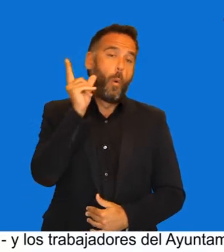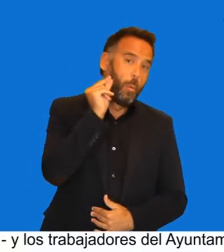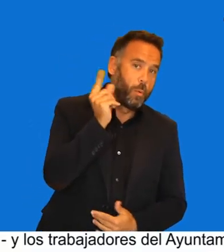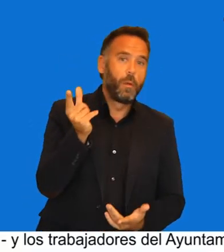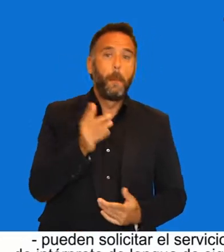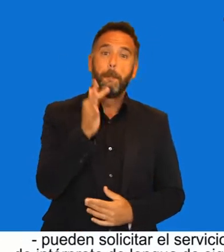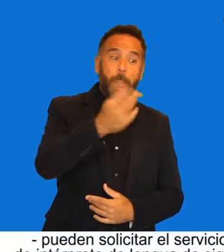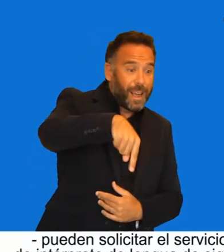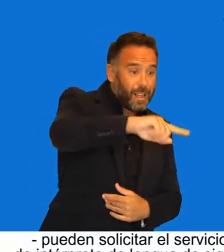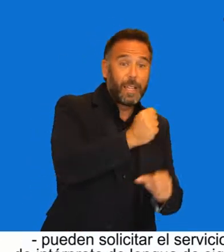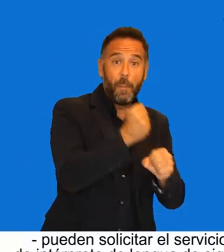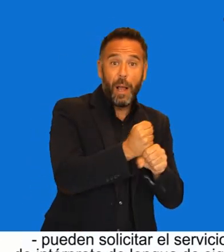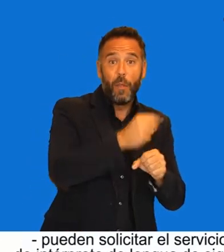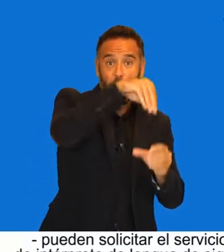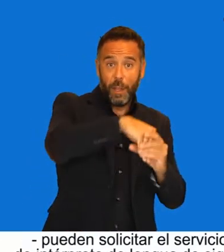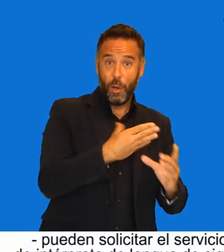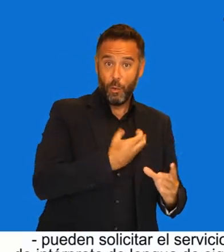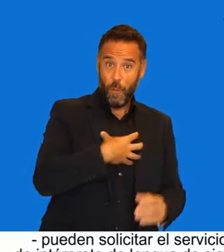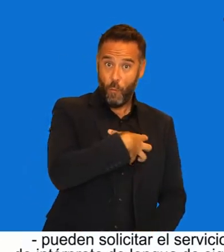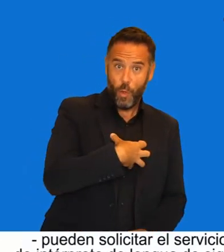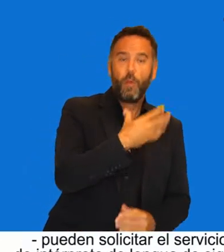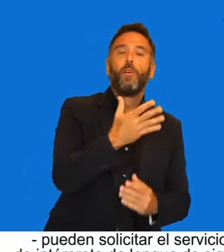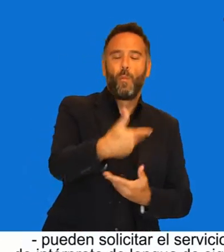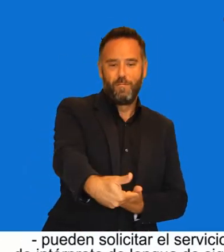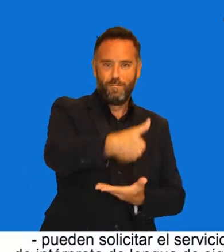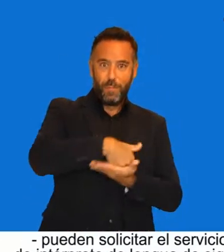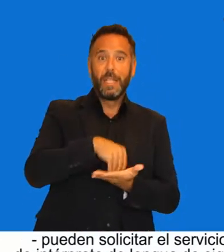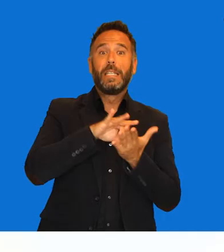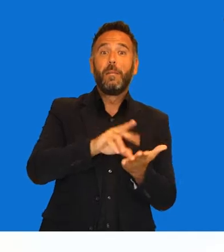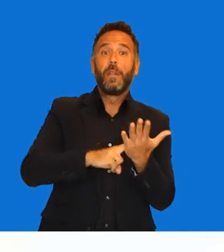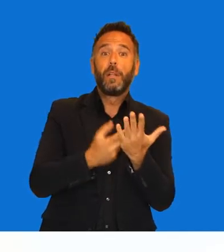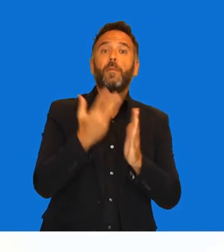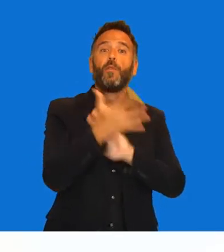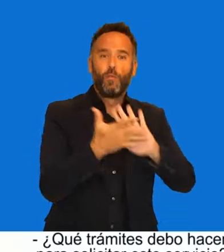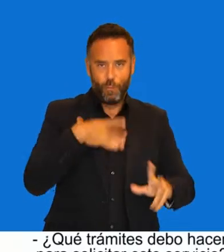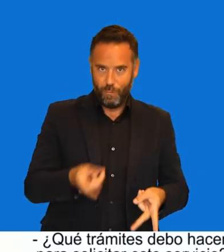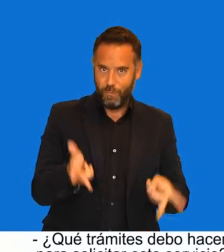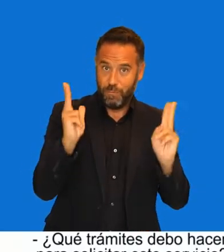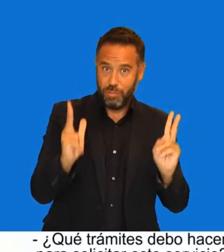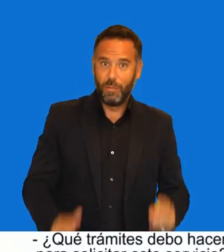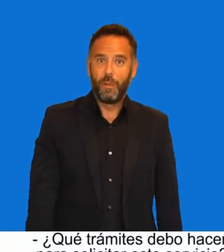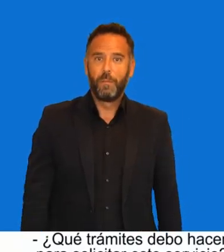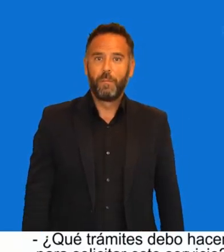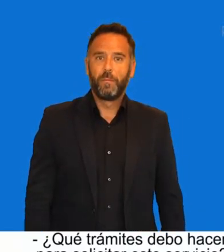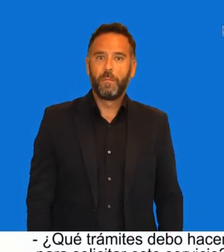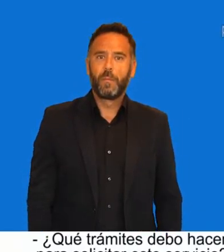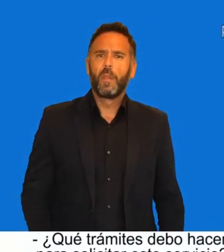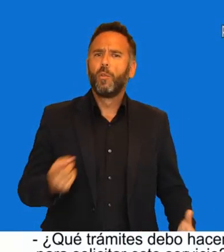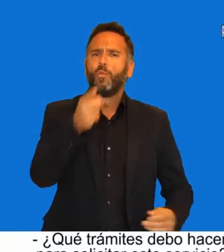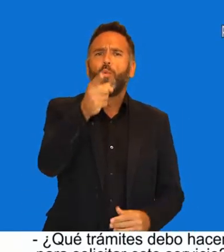Ayuntamiento... ...pueden solicitar el Servicio de Intérprete de Lengua de Signos. ¿Qué trámites debo hacer para solicitar este